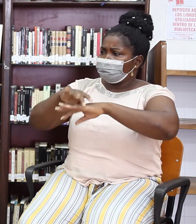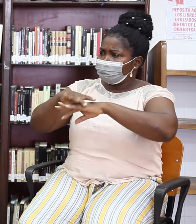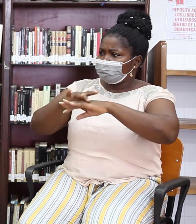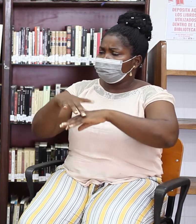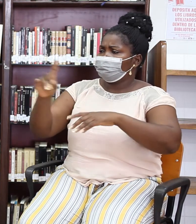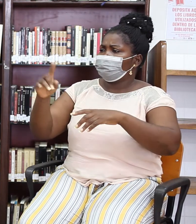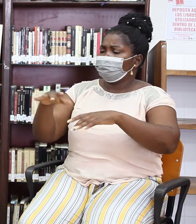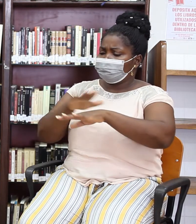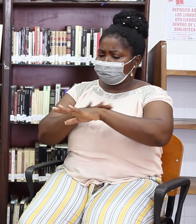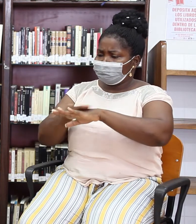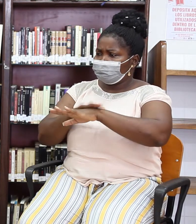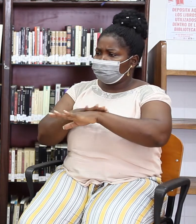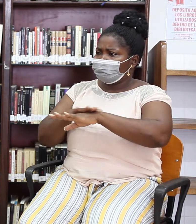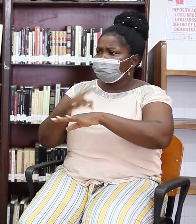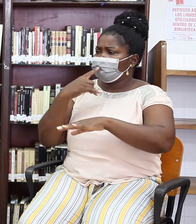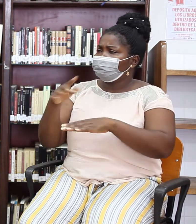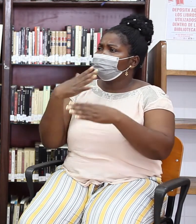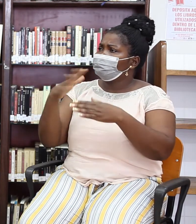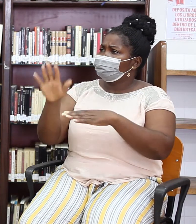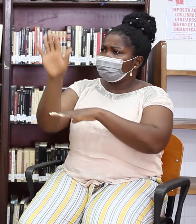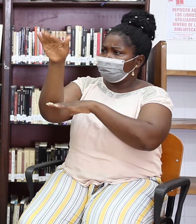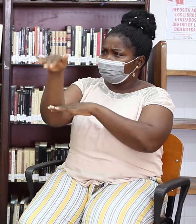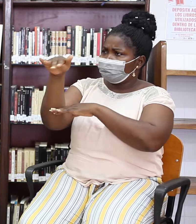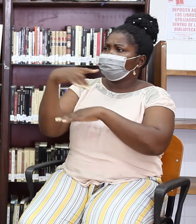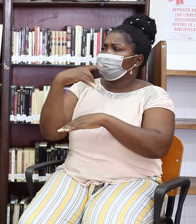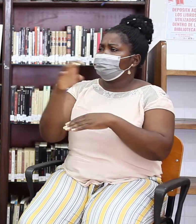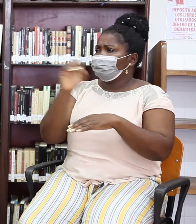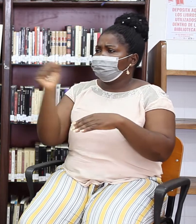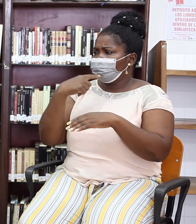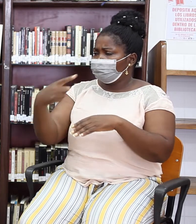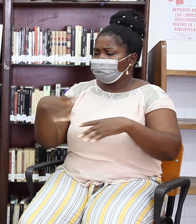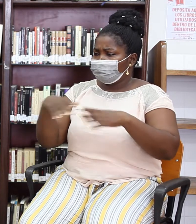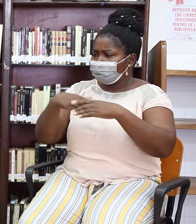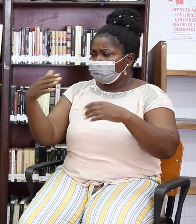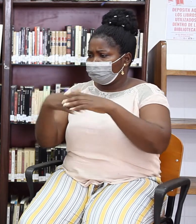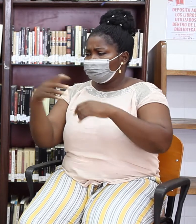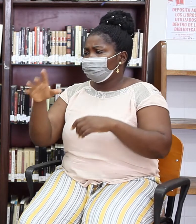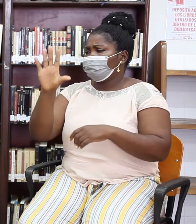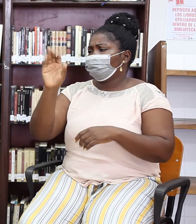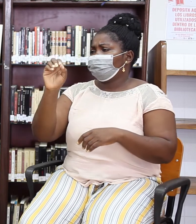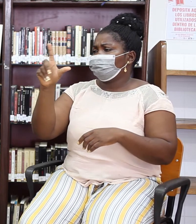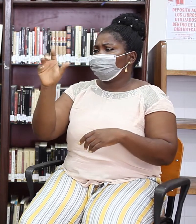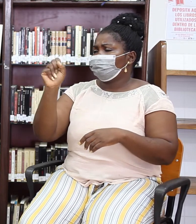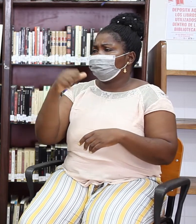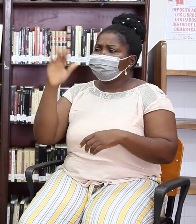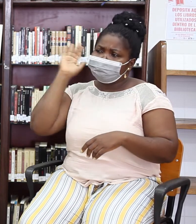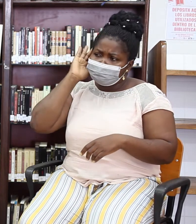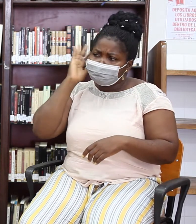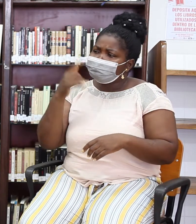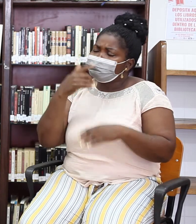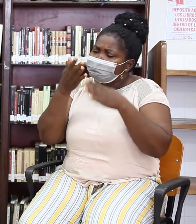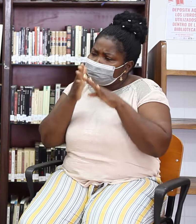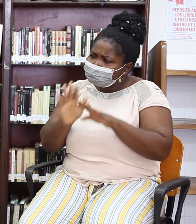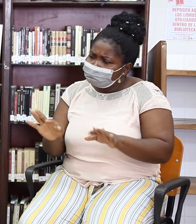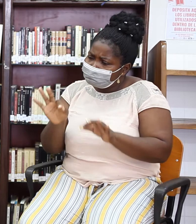piel. Parecía un leopardo emplumado con un centenar de colas. Escuchó en silencio